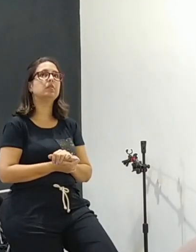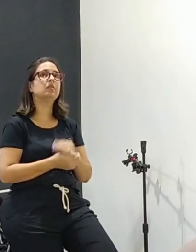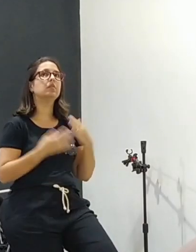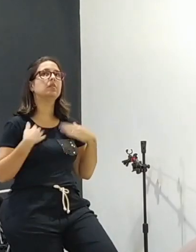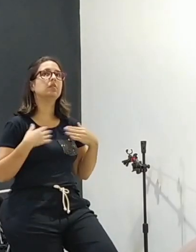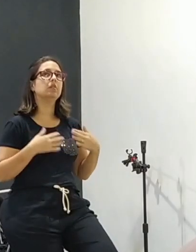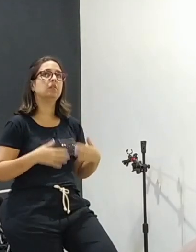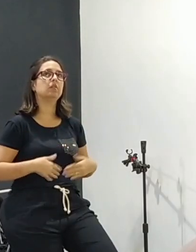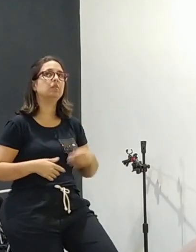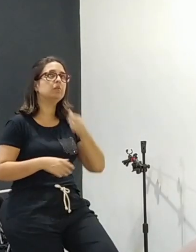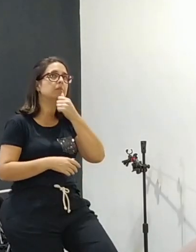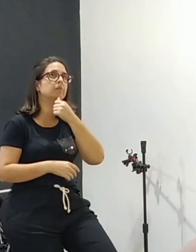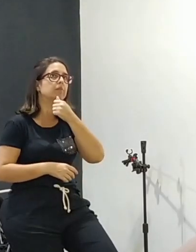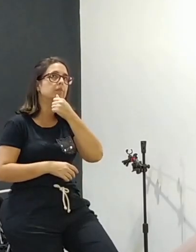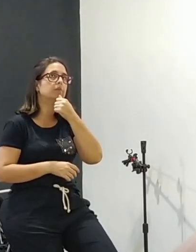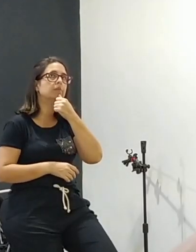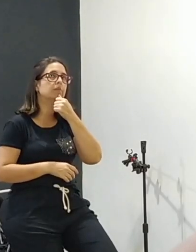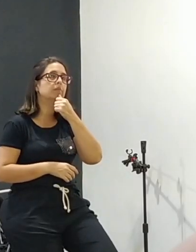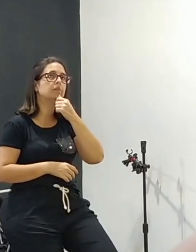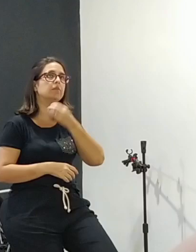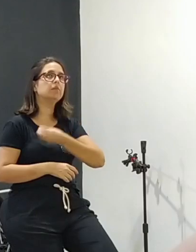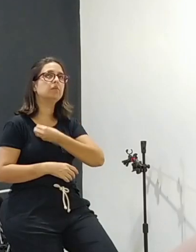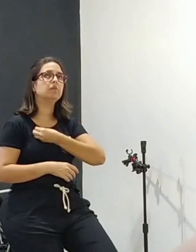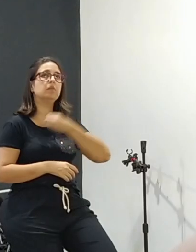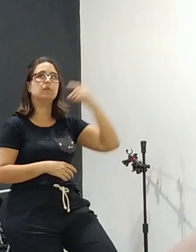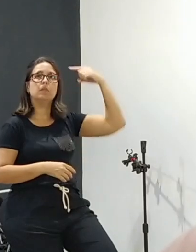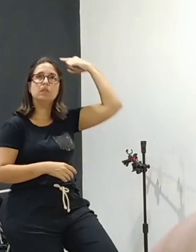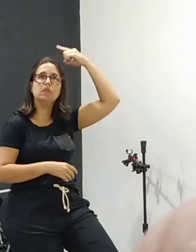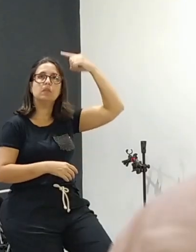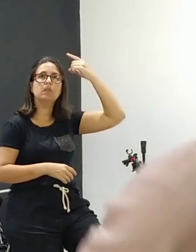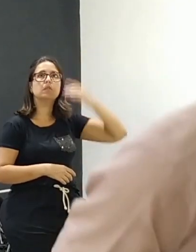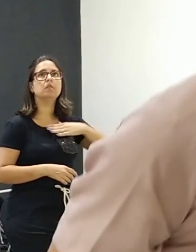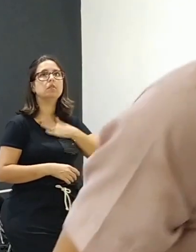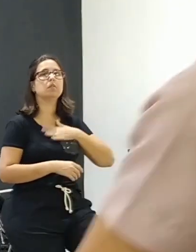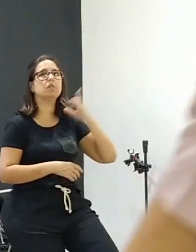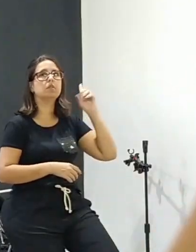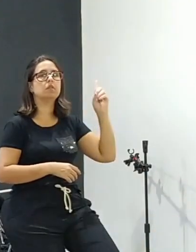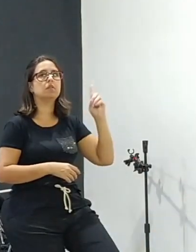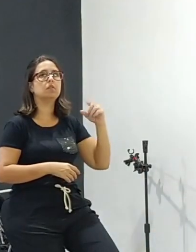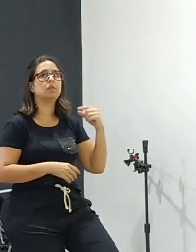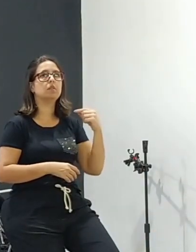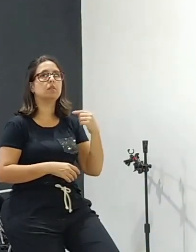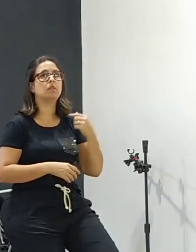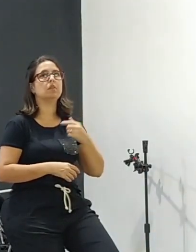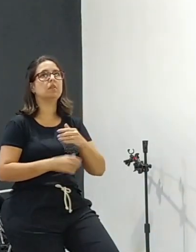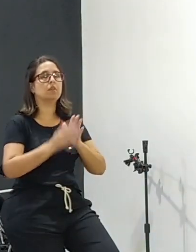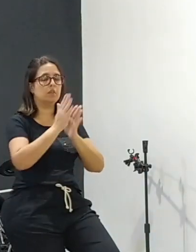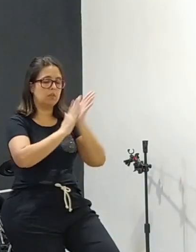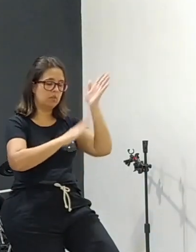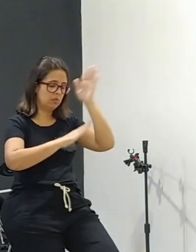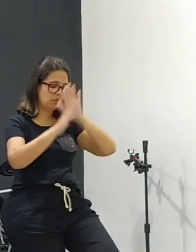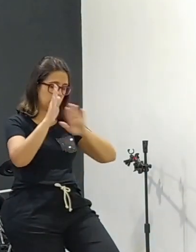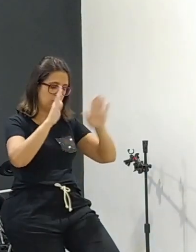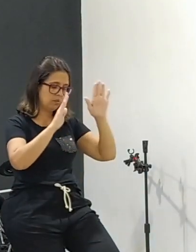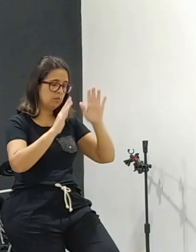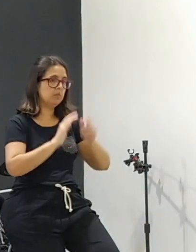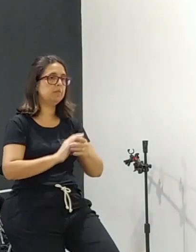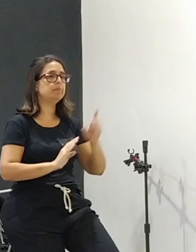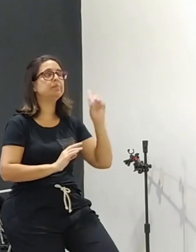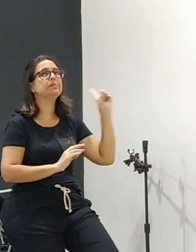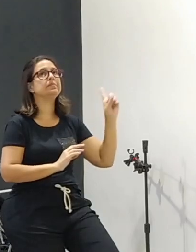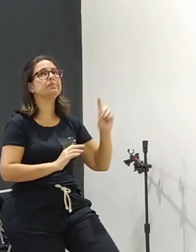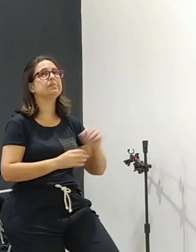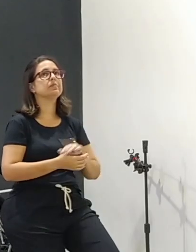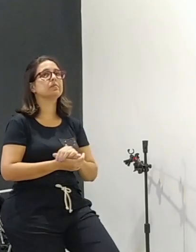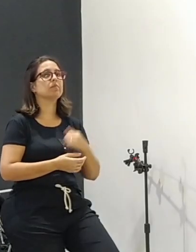em sacrifício vivo, santo e agradável a Deus, que é o vosso culto racional. Quando